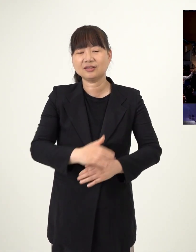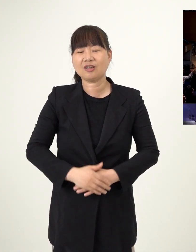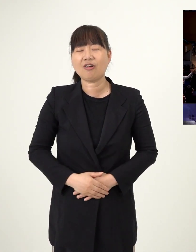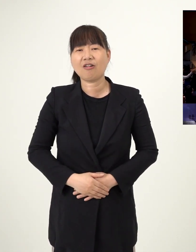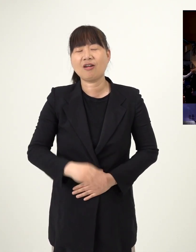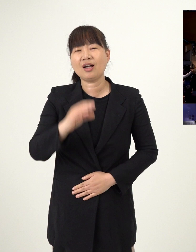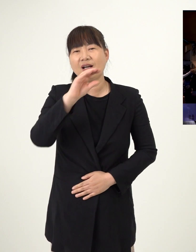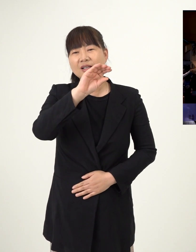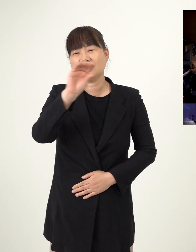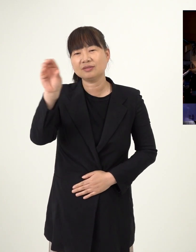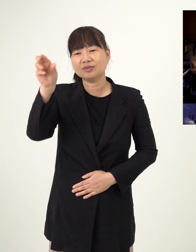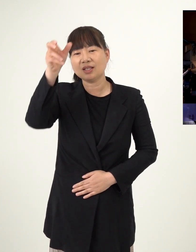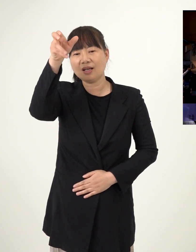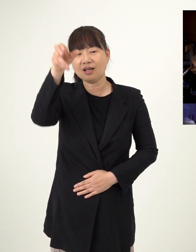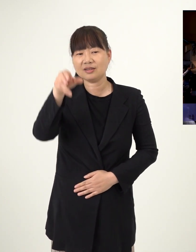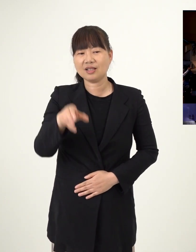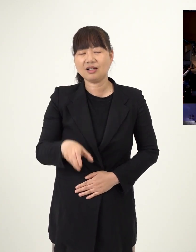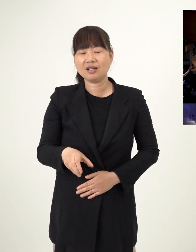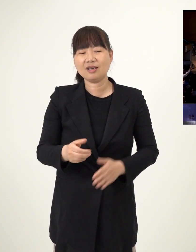십자가의 소망,